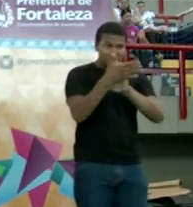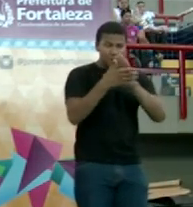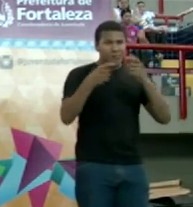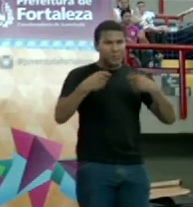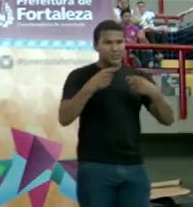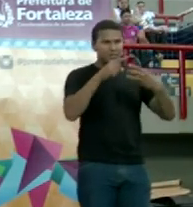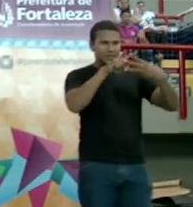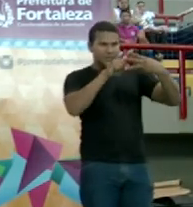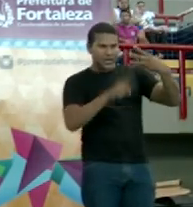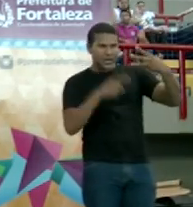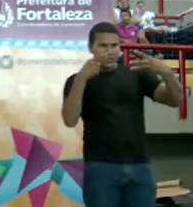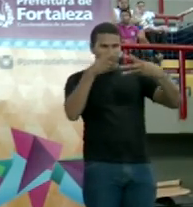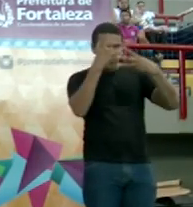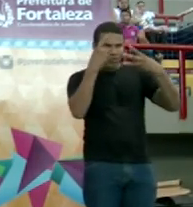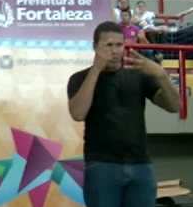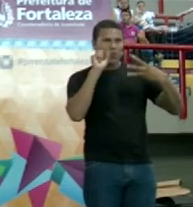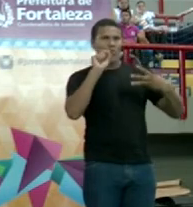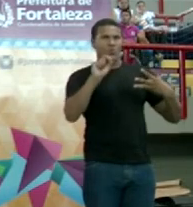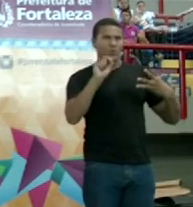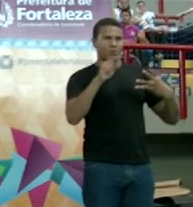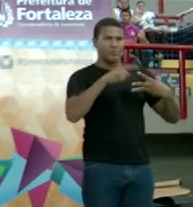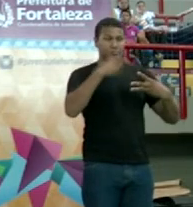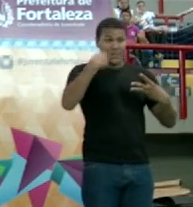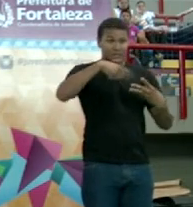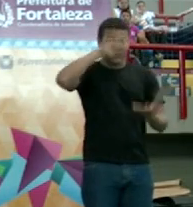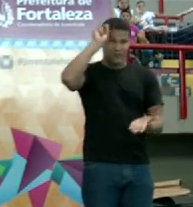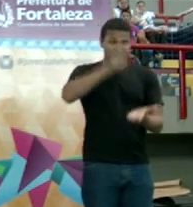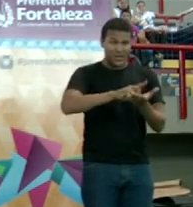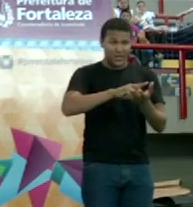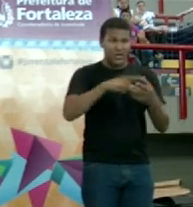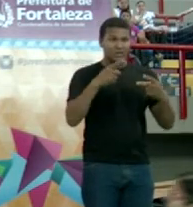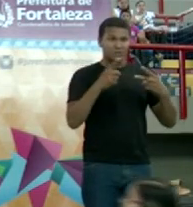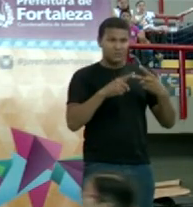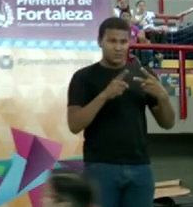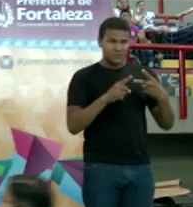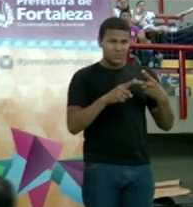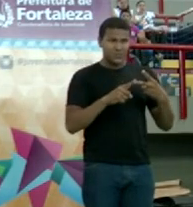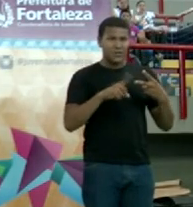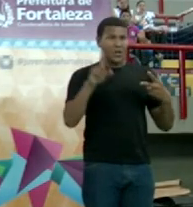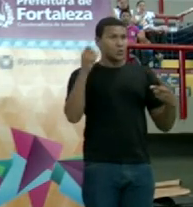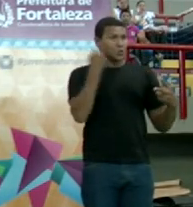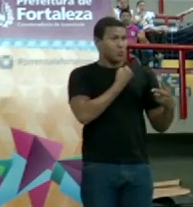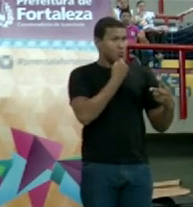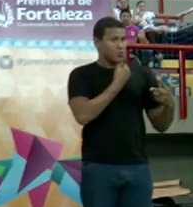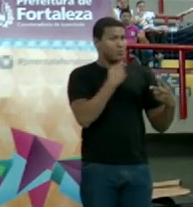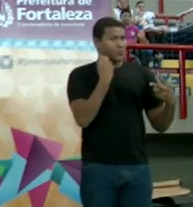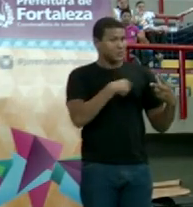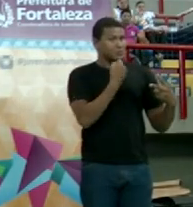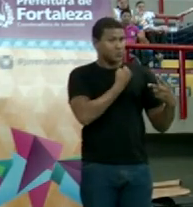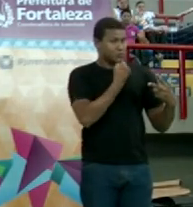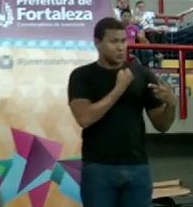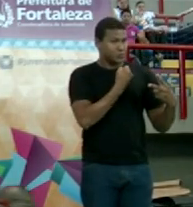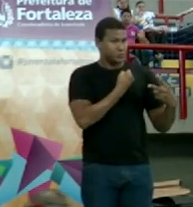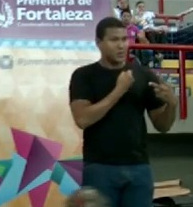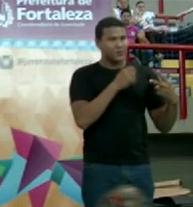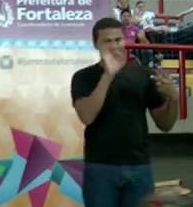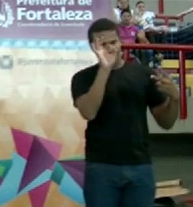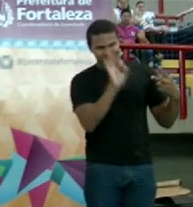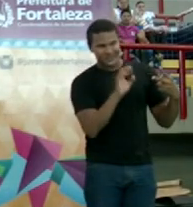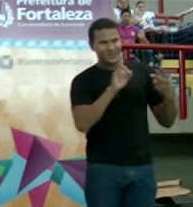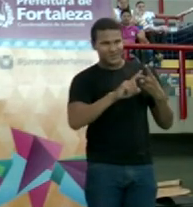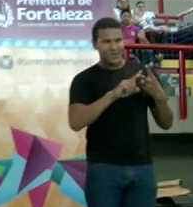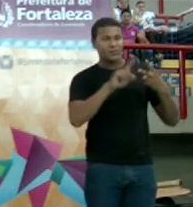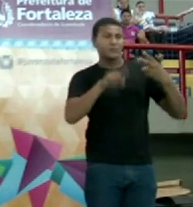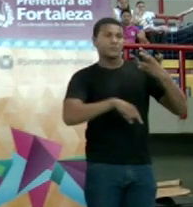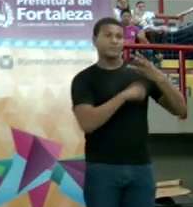de 3 princípios. Tem que ser verdadeiro, tem que ser numeral, seguido do símbolo, e o